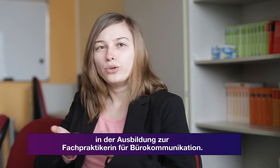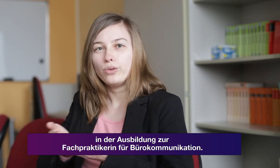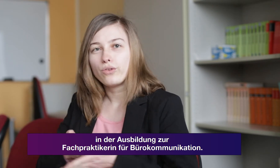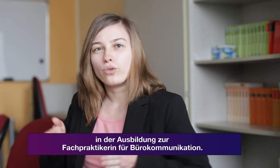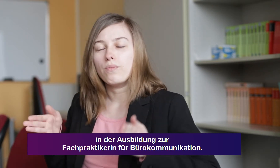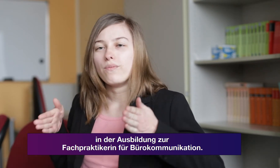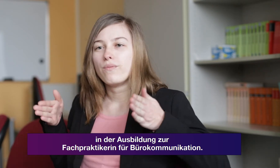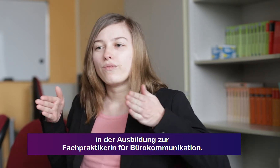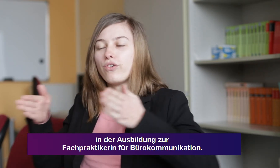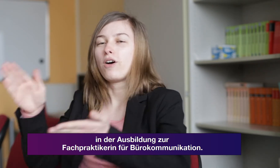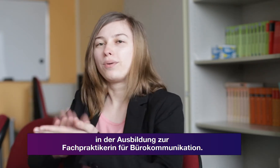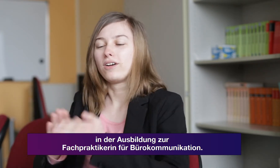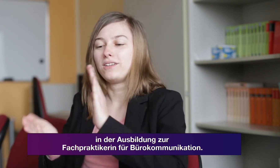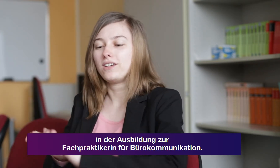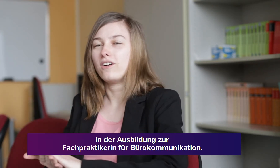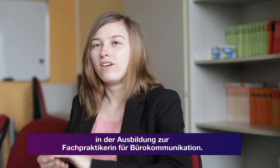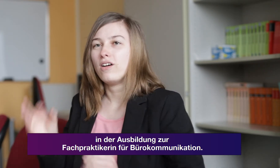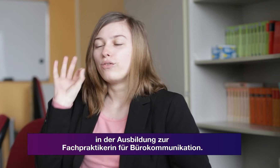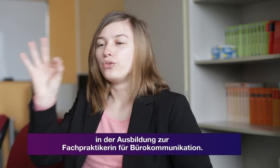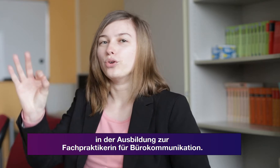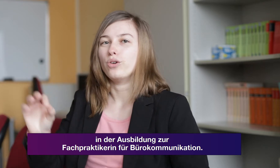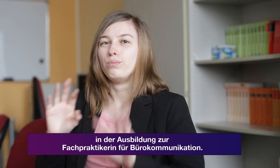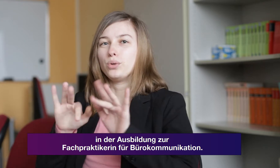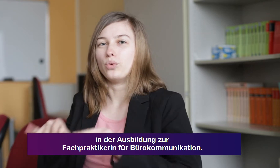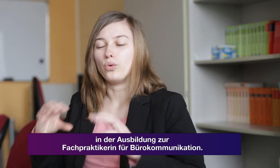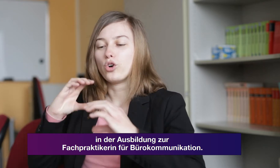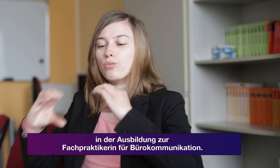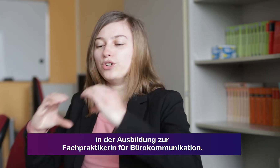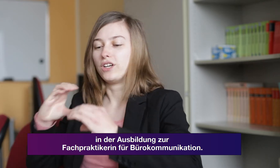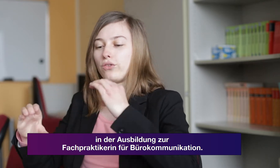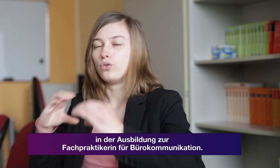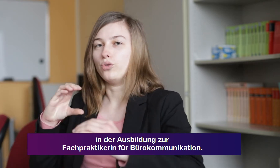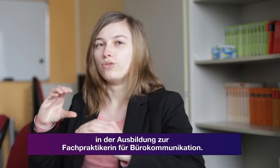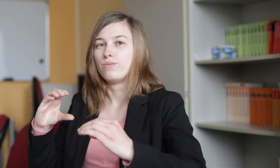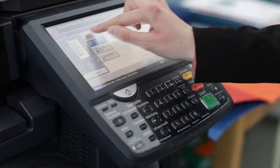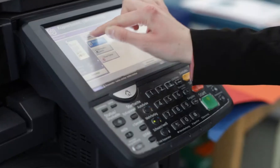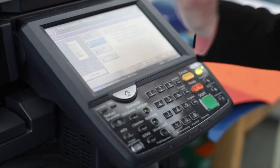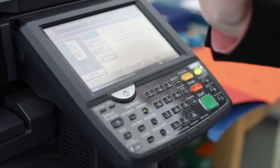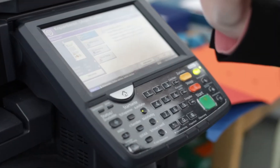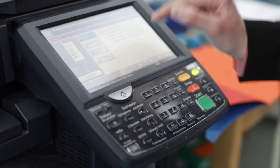Ausbildung zum Fachpraktiker für Kommunikation.